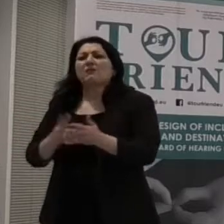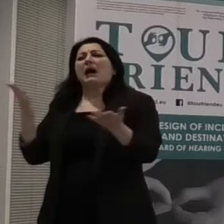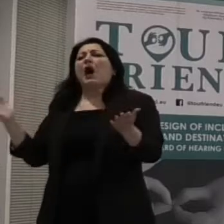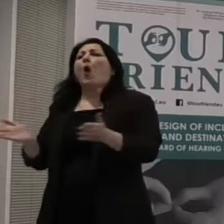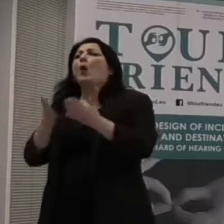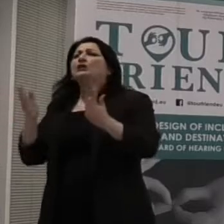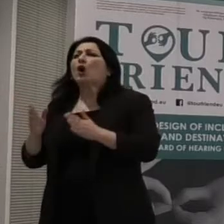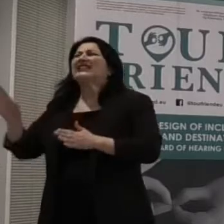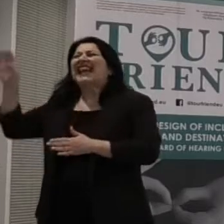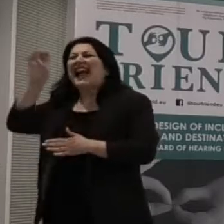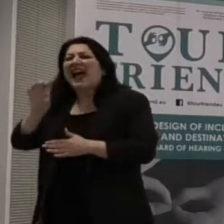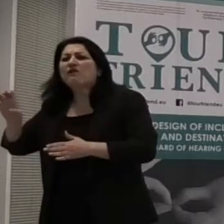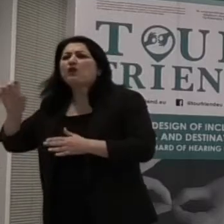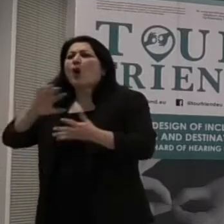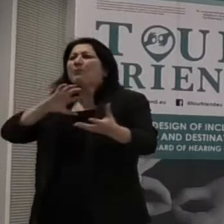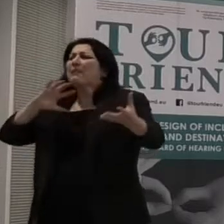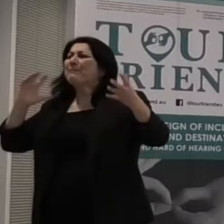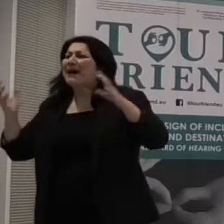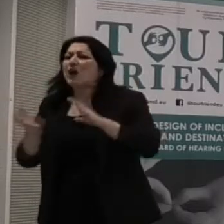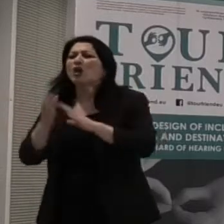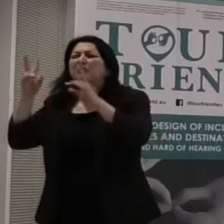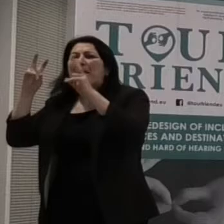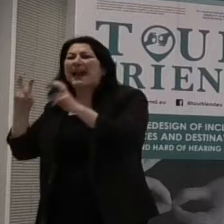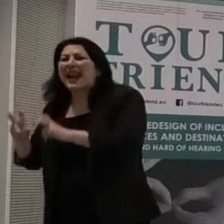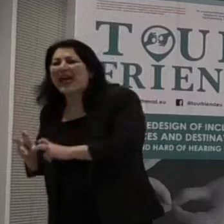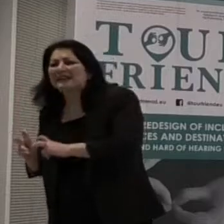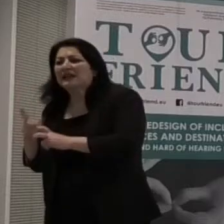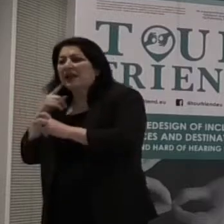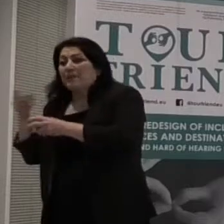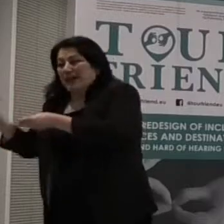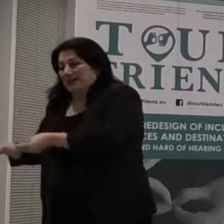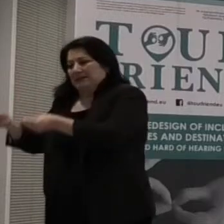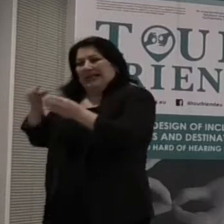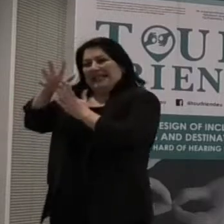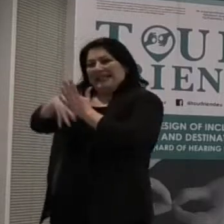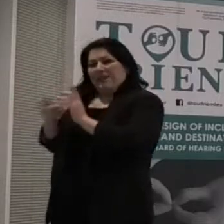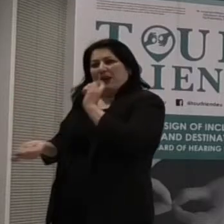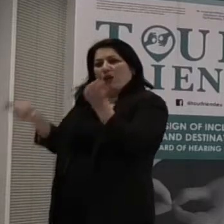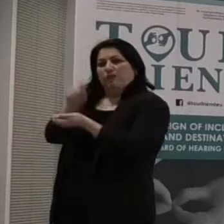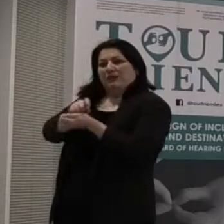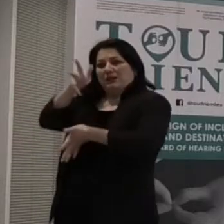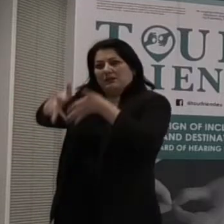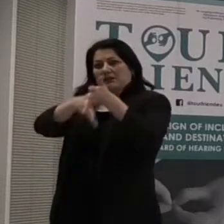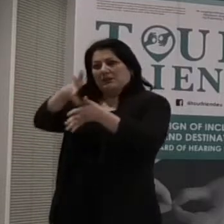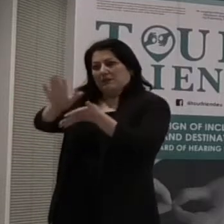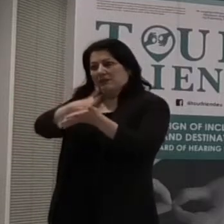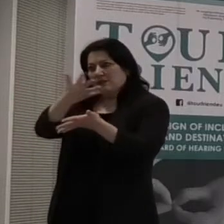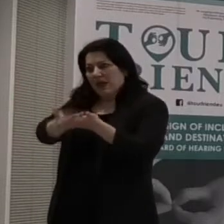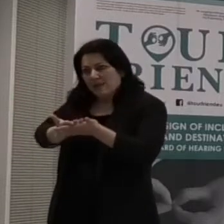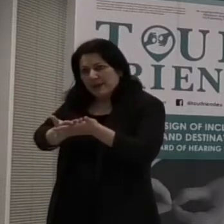γινόντουσαν πανευρωπαϊκά ή παγκόσμια, δημιουργούσαμε τέτοια βίντεο για να ενημερώνουμε το κοφό κοινό μας.